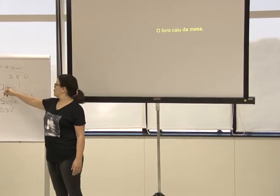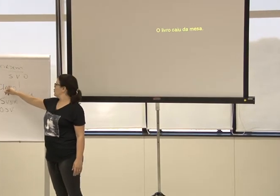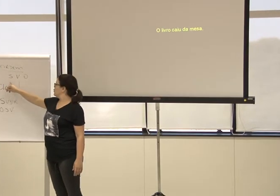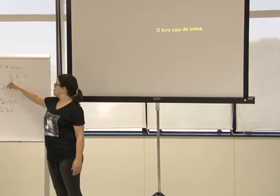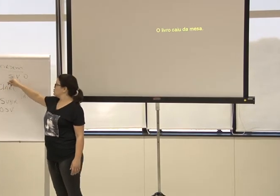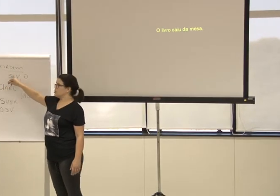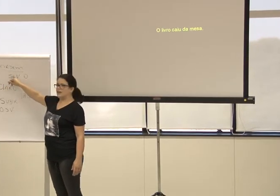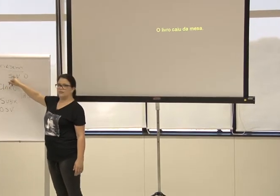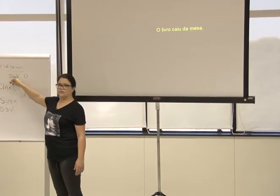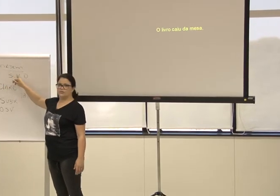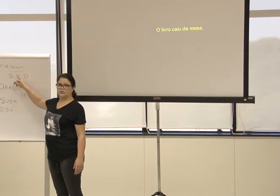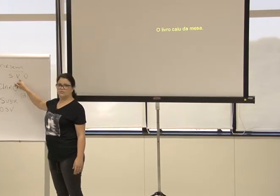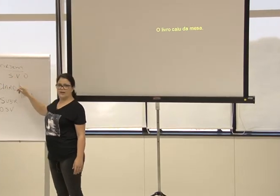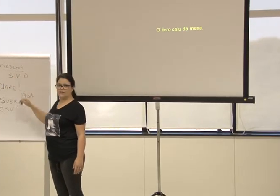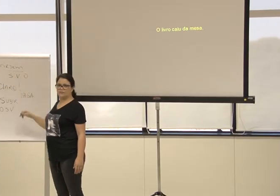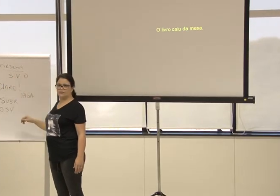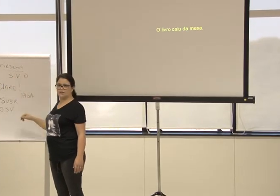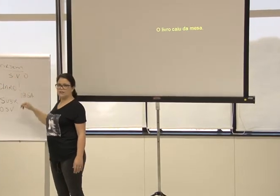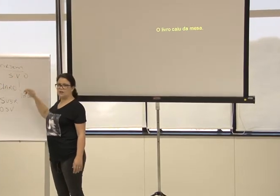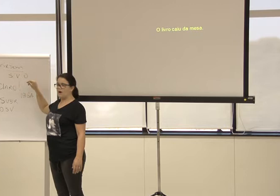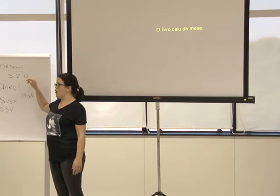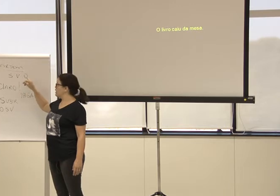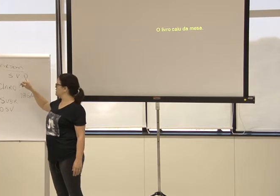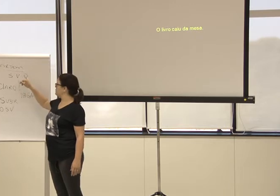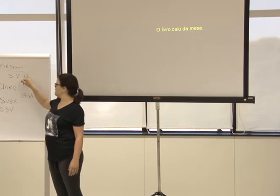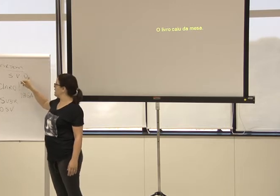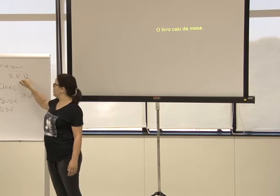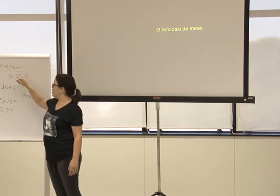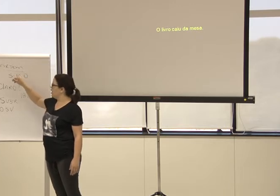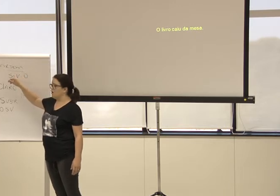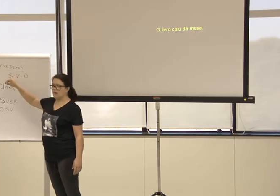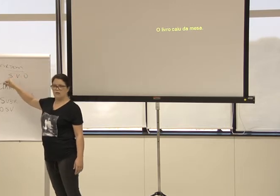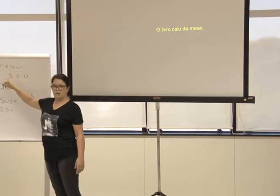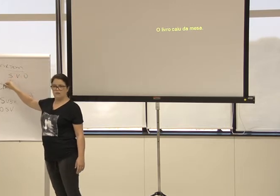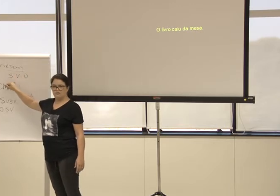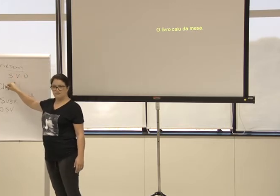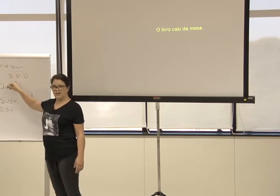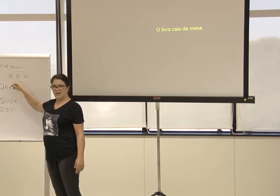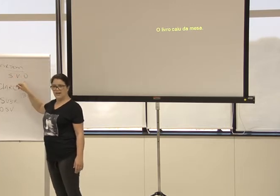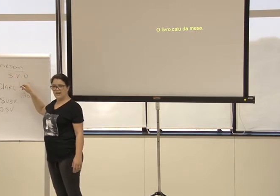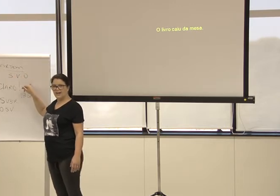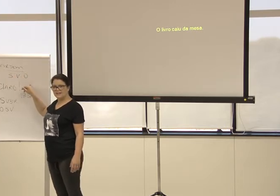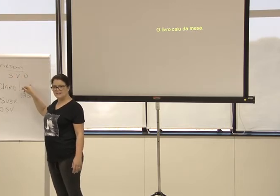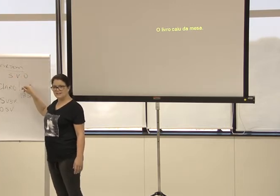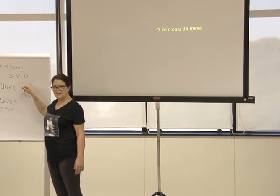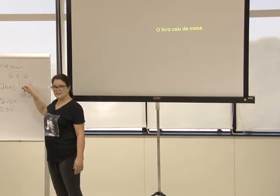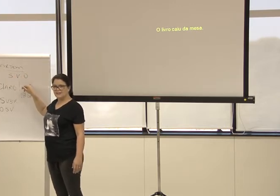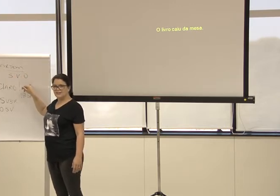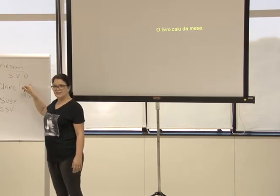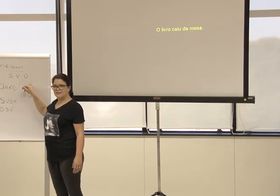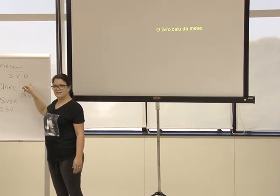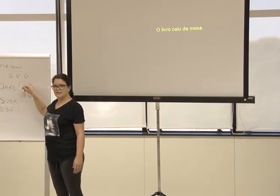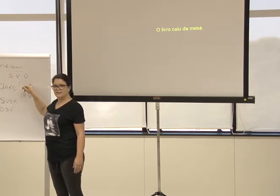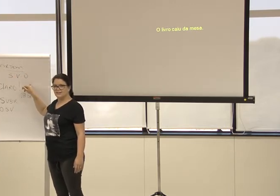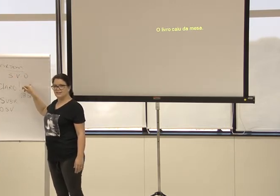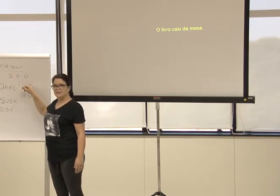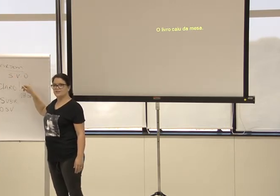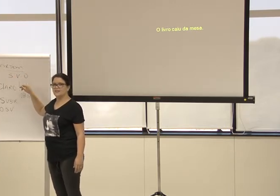o sujeito e o verbo. Então, a ordem fica O, V, S. Lugar, pessoas